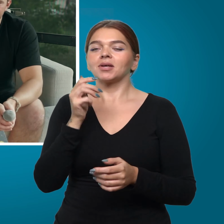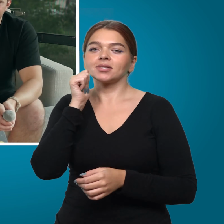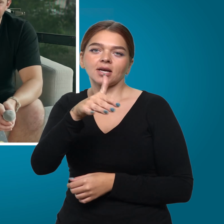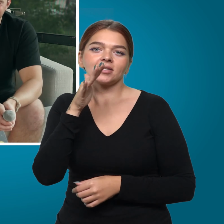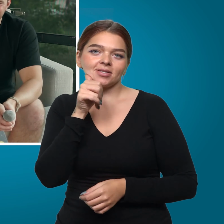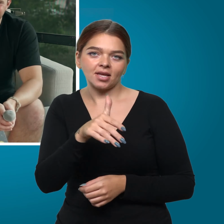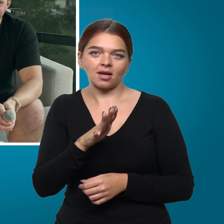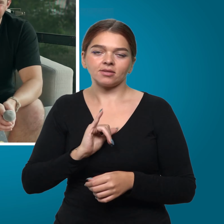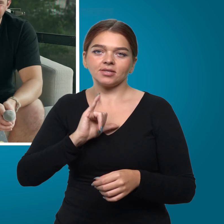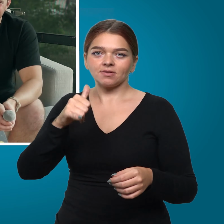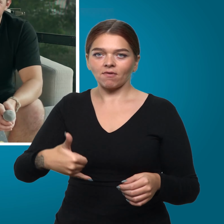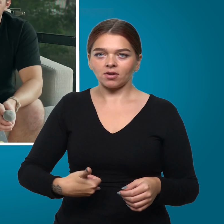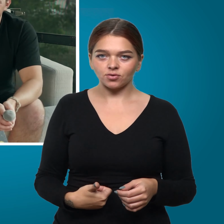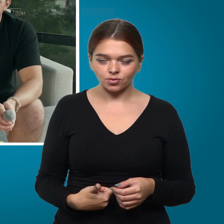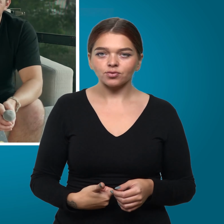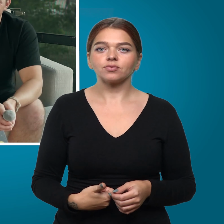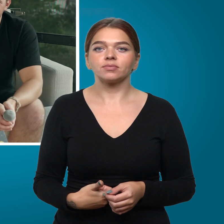svečių.